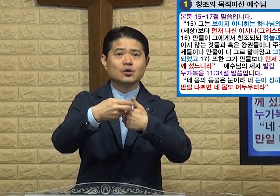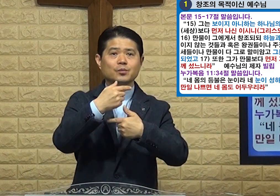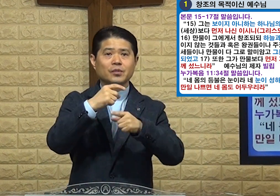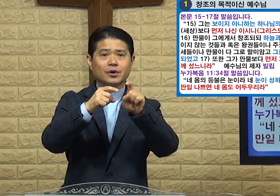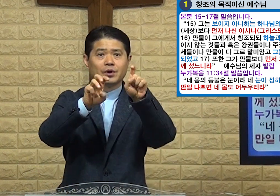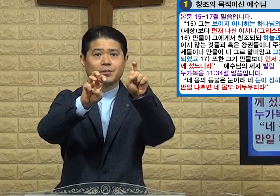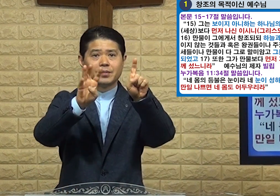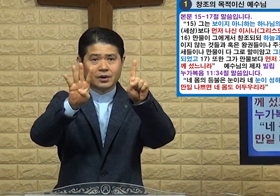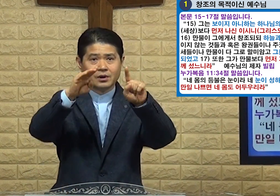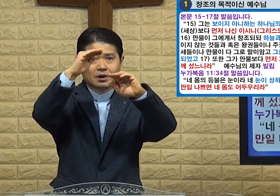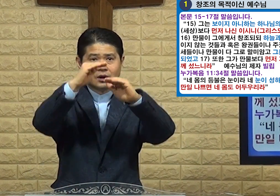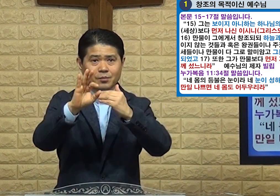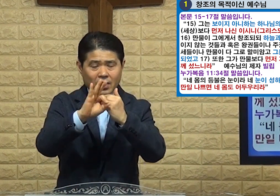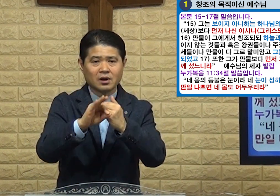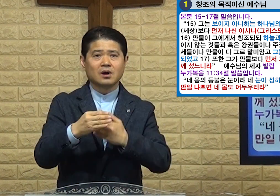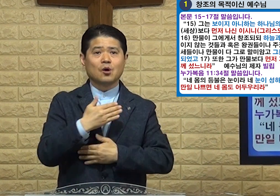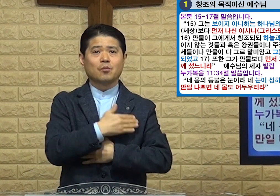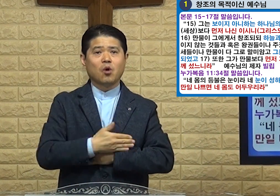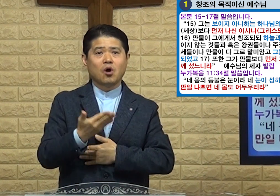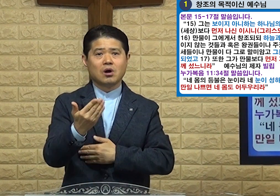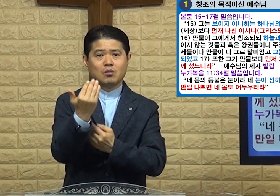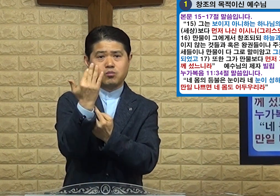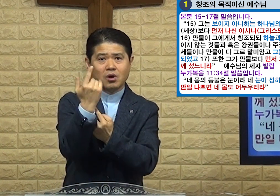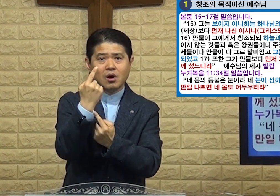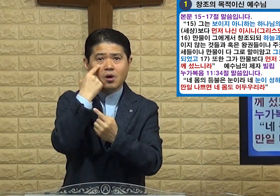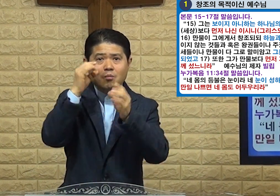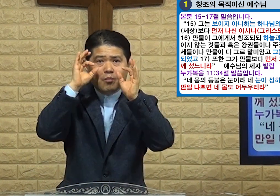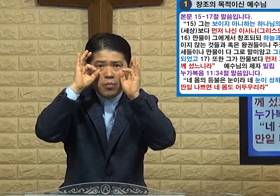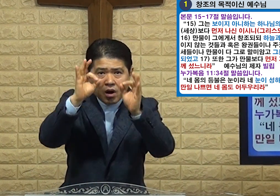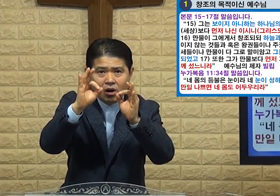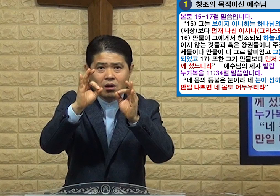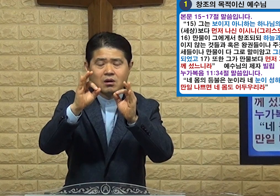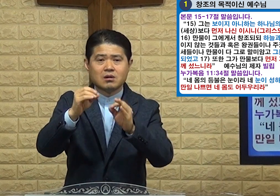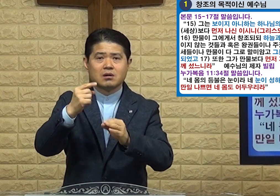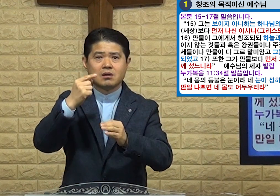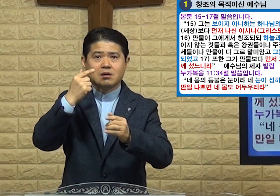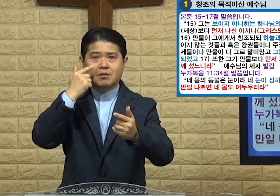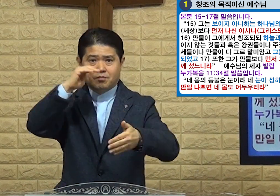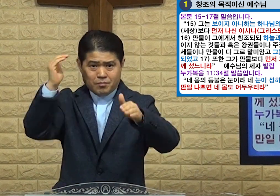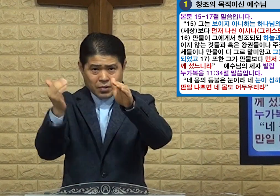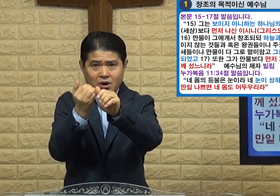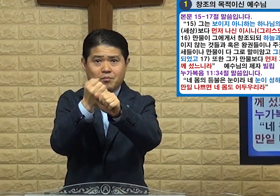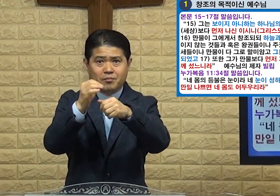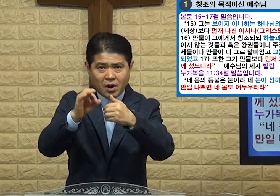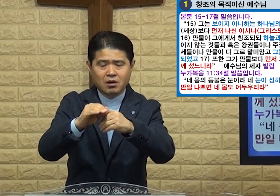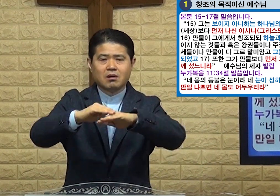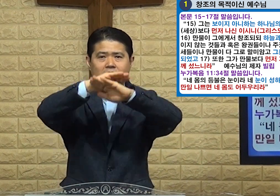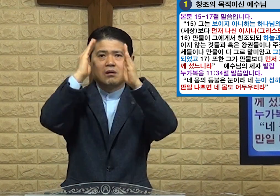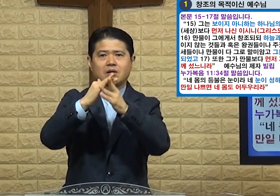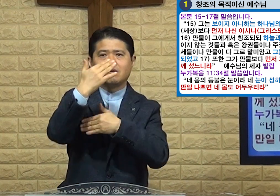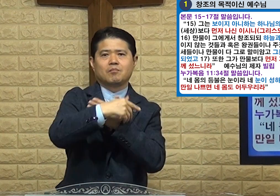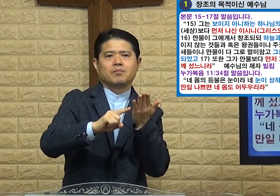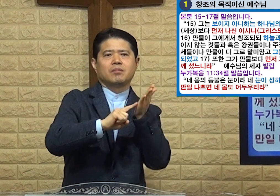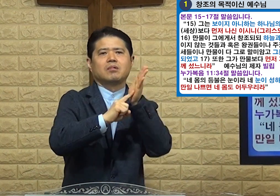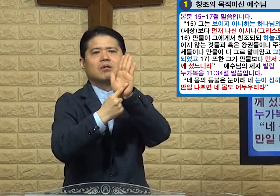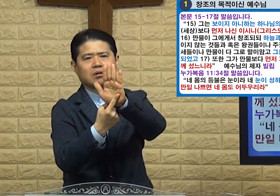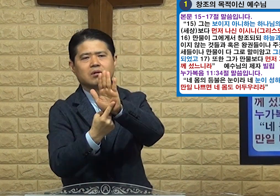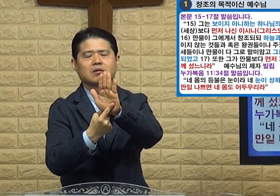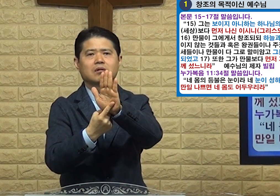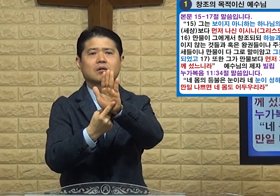필요가 있습니다. 누가복음 11장 34절에 너희 몸의 등불은 눈이라 내 눈이 성하면